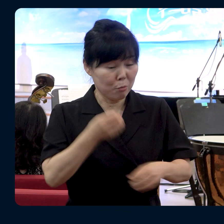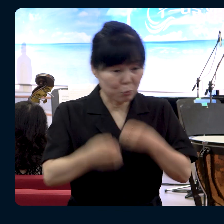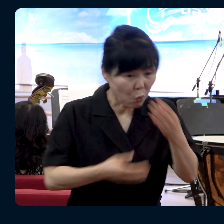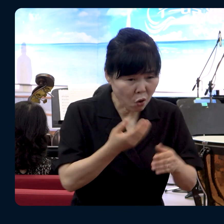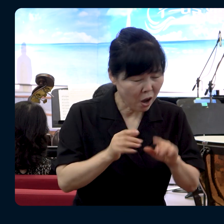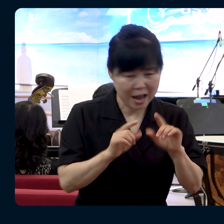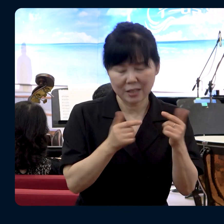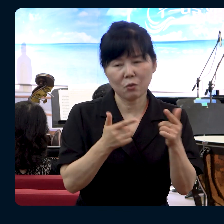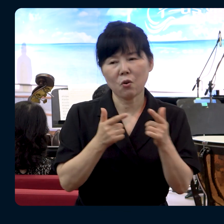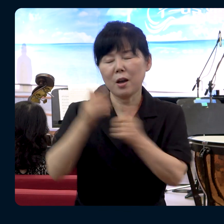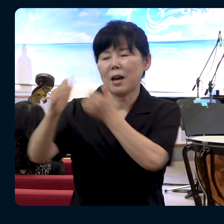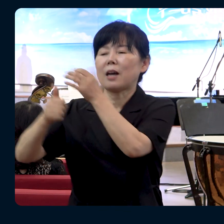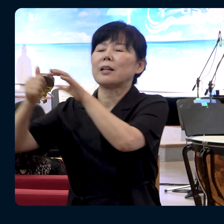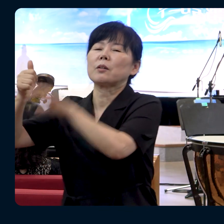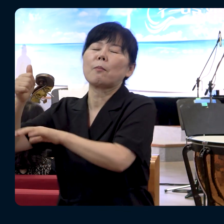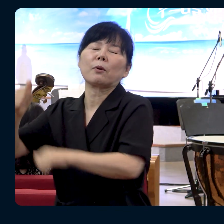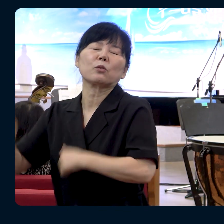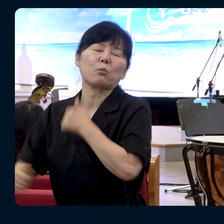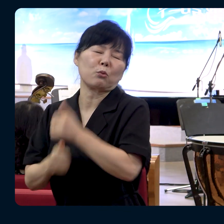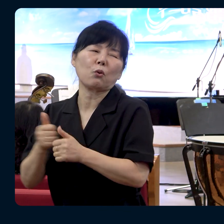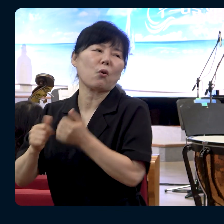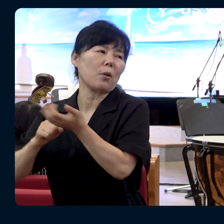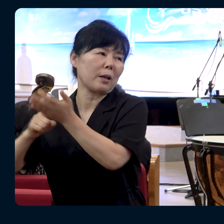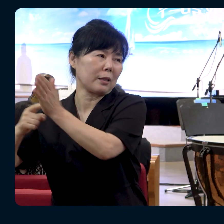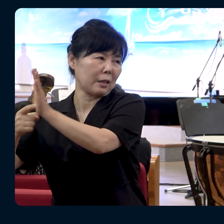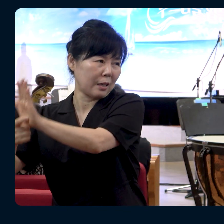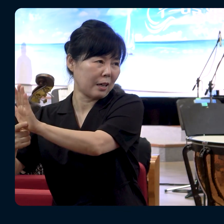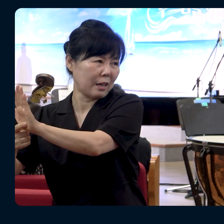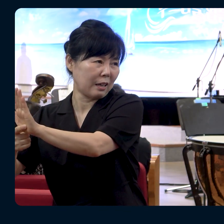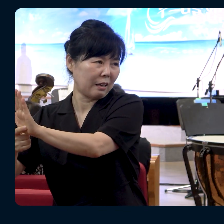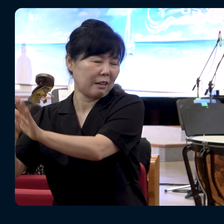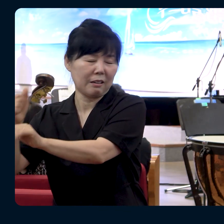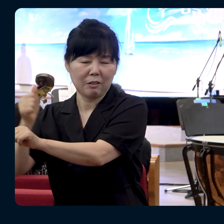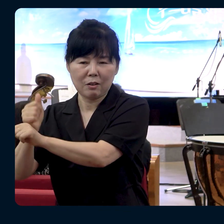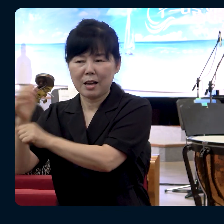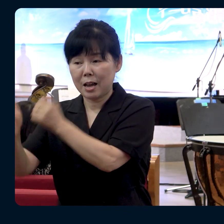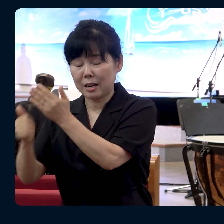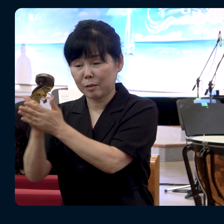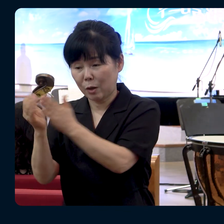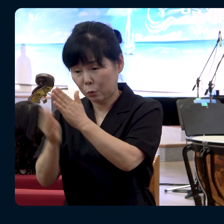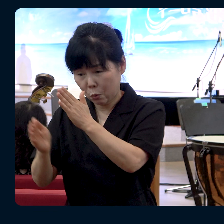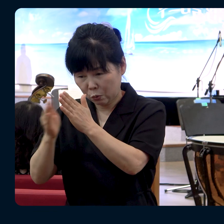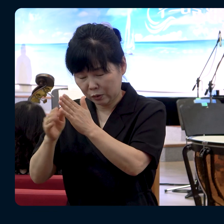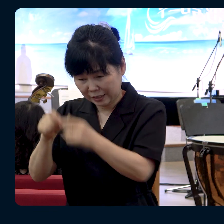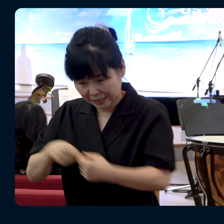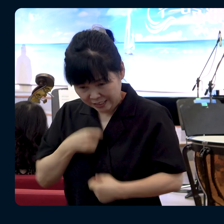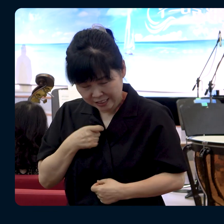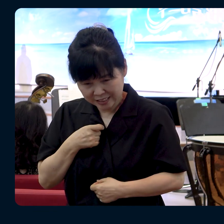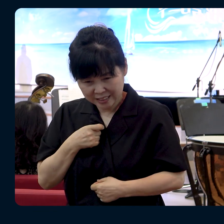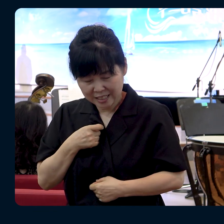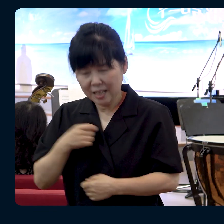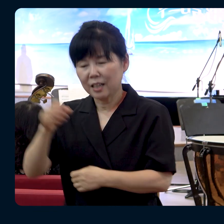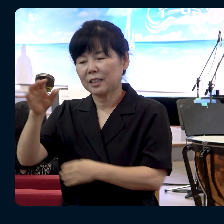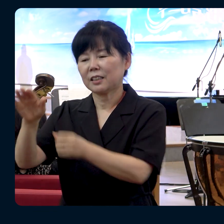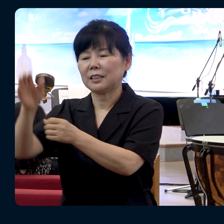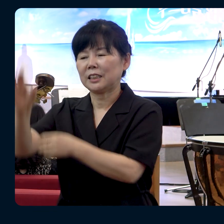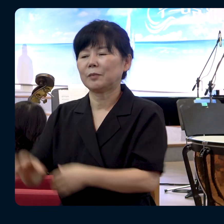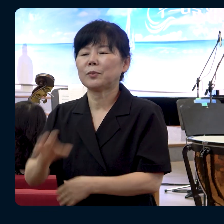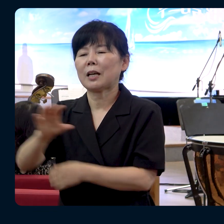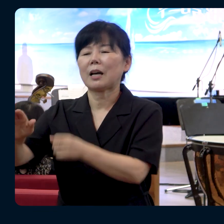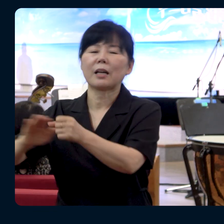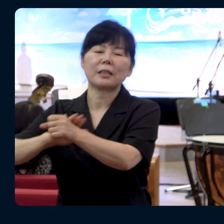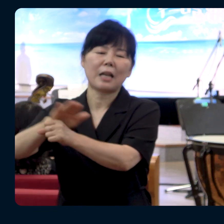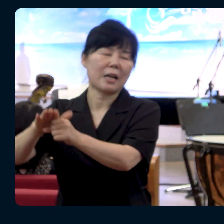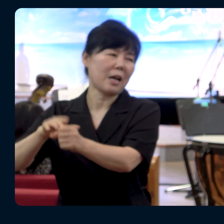죄를 경멸하시는 예수님을 만나 하나님의 공의와 십자가의 사랑을 경험하게 된 것입니다. 그렇게 하나님의